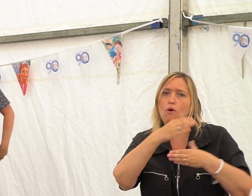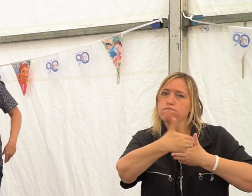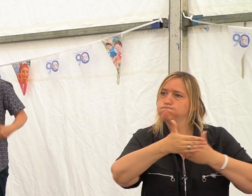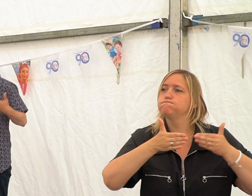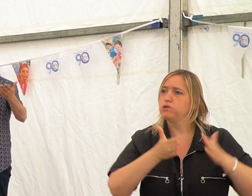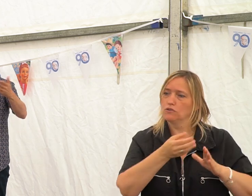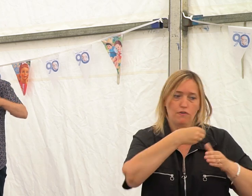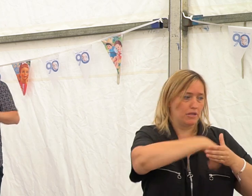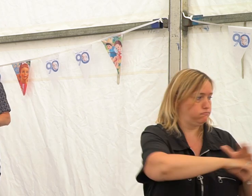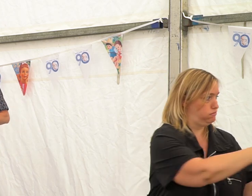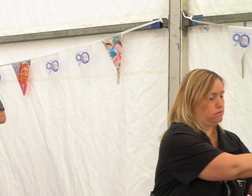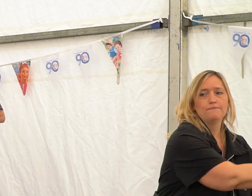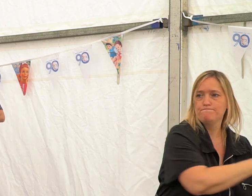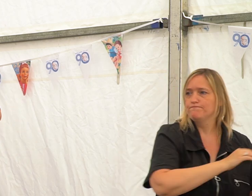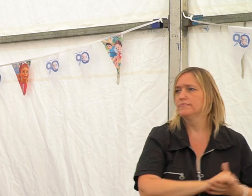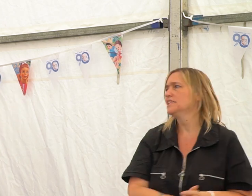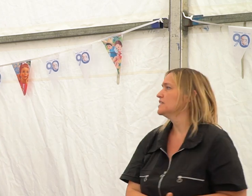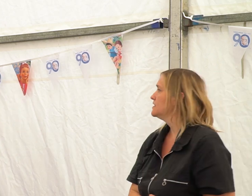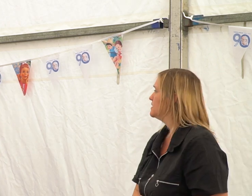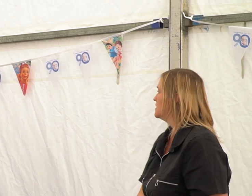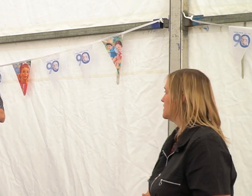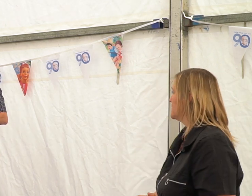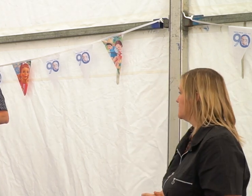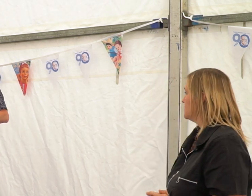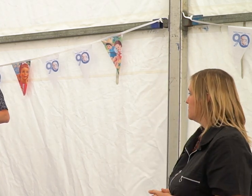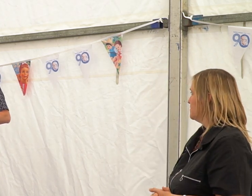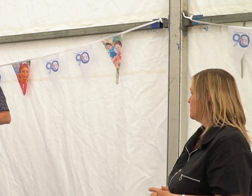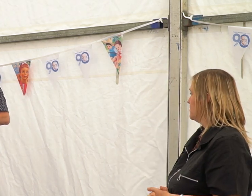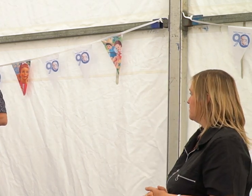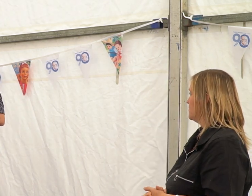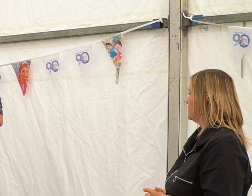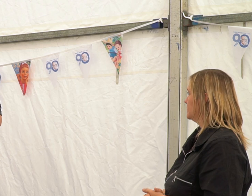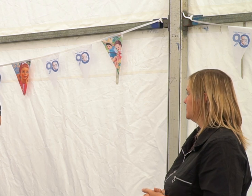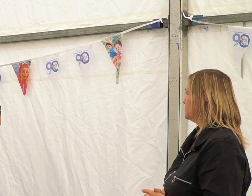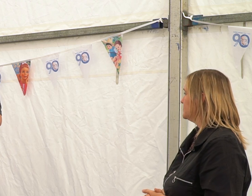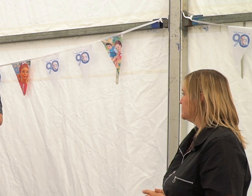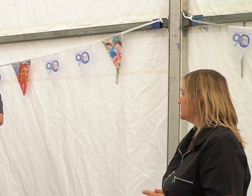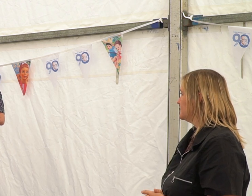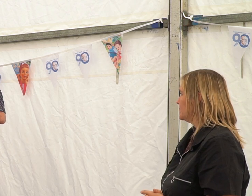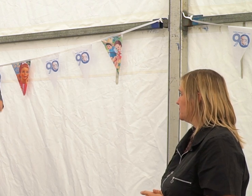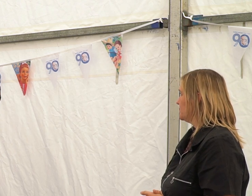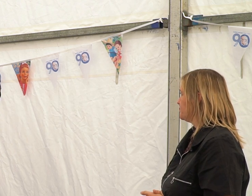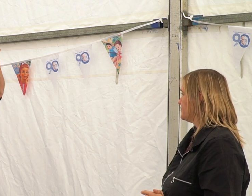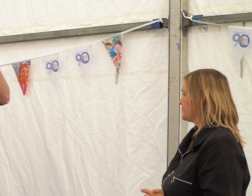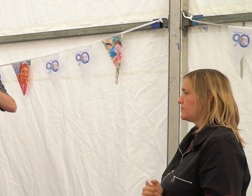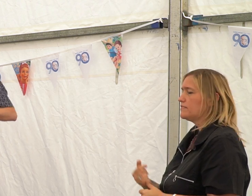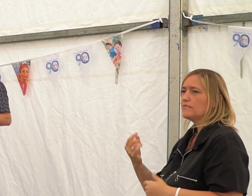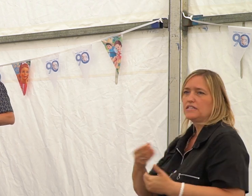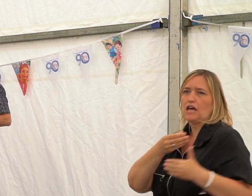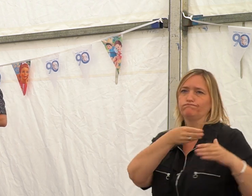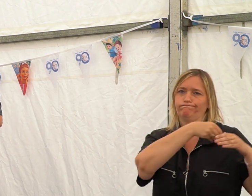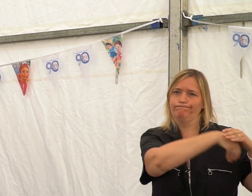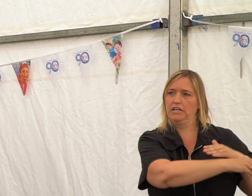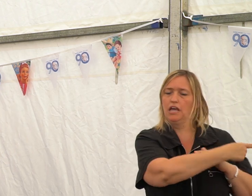l'on va enfouir, alors ce sera dans le courant de la semaine prochaine pour des questions techniques, mais en tout cas qui sera enfouie et qui va être